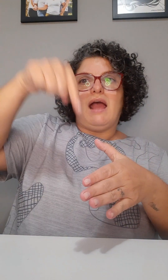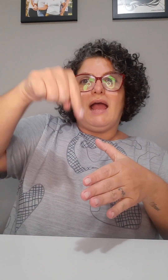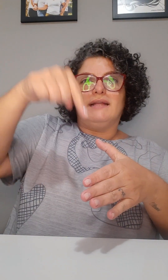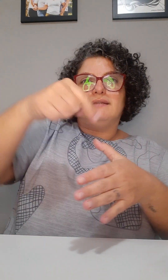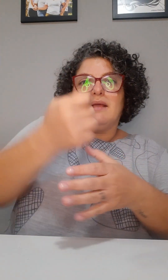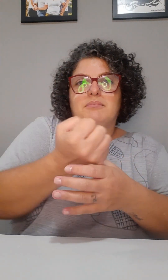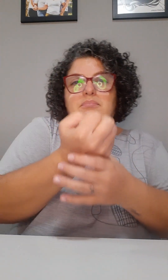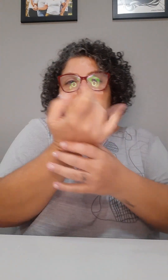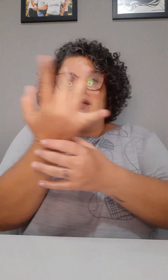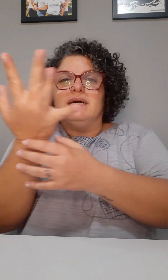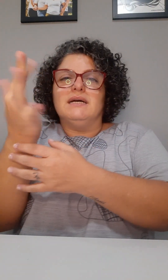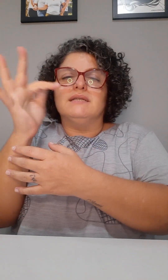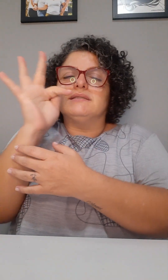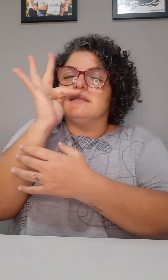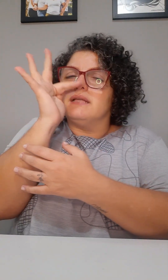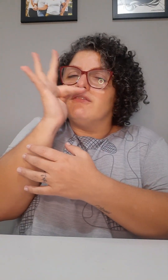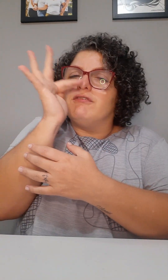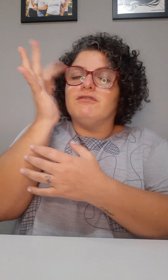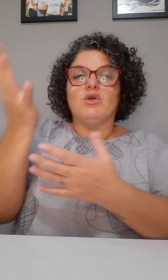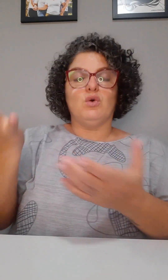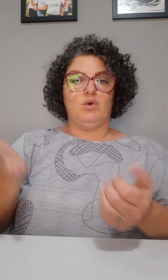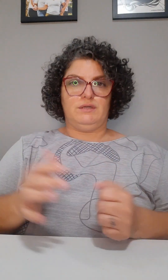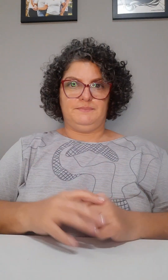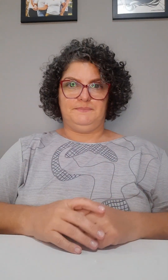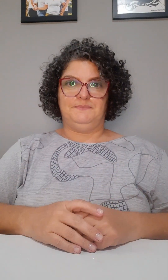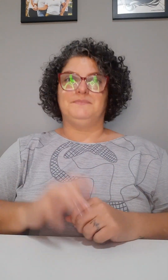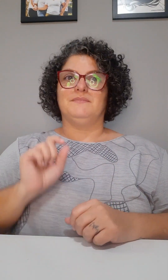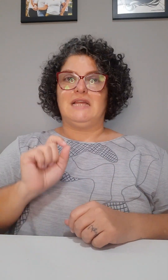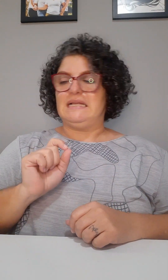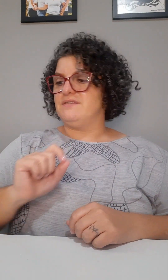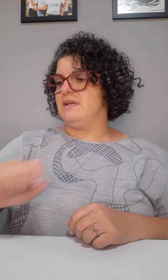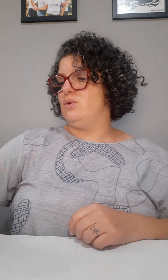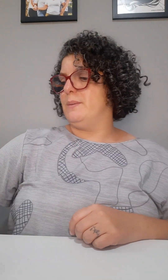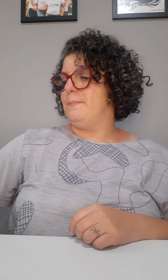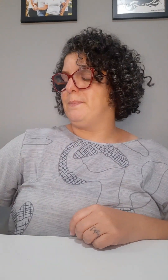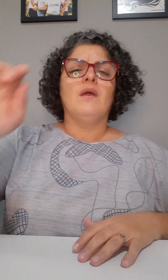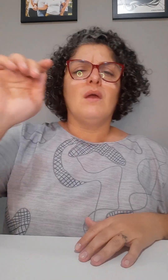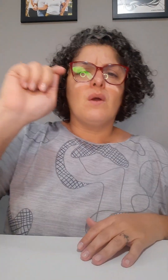Aí tem planta, tem flor. Classificador.